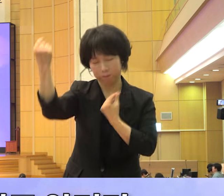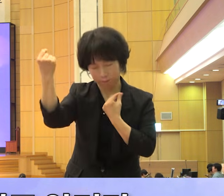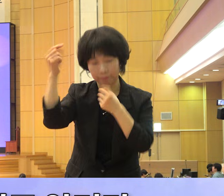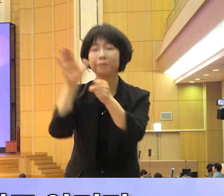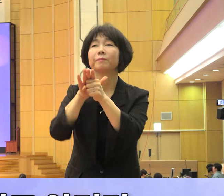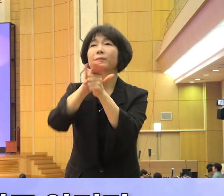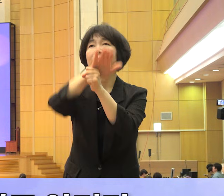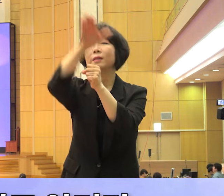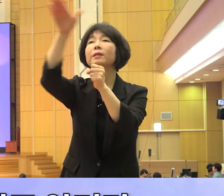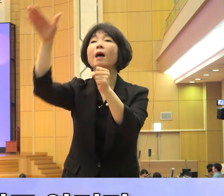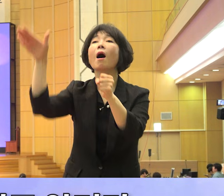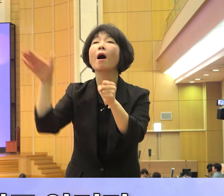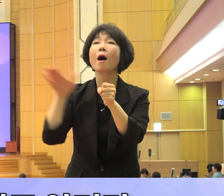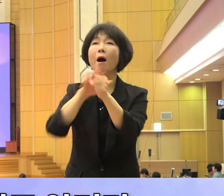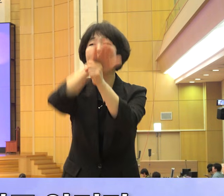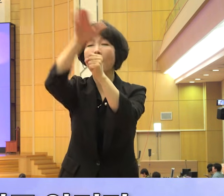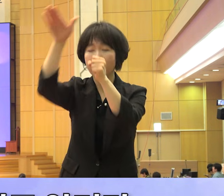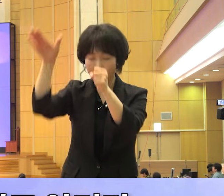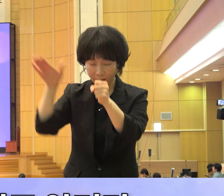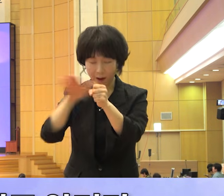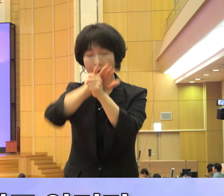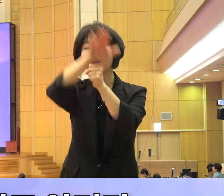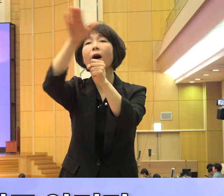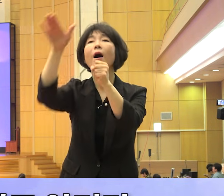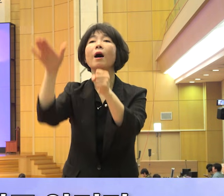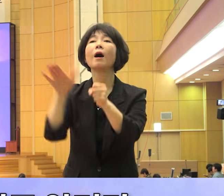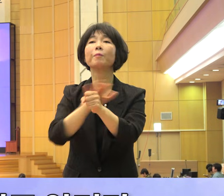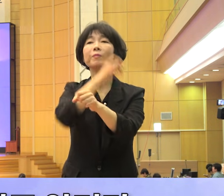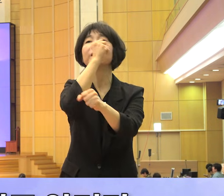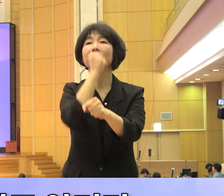나 역시